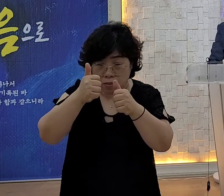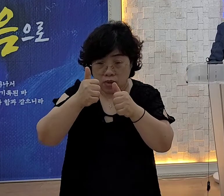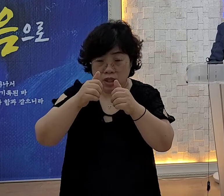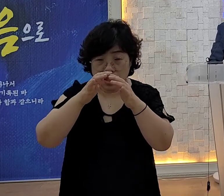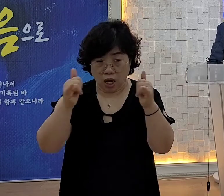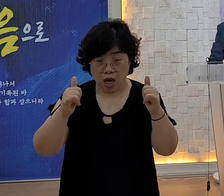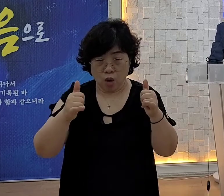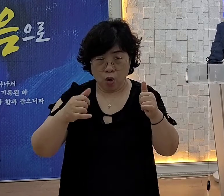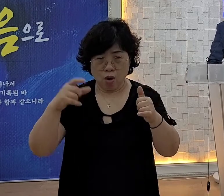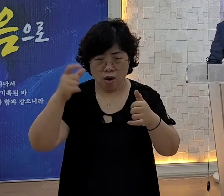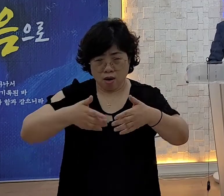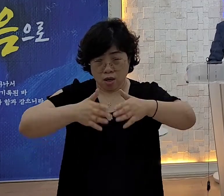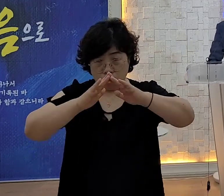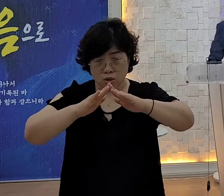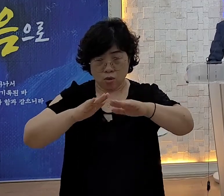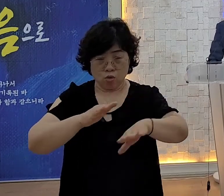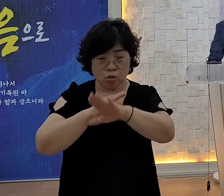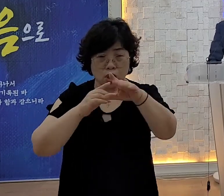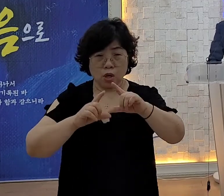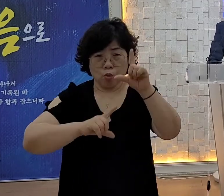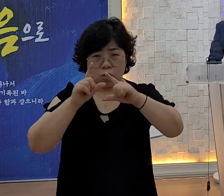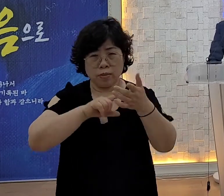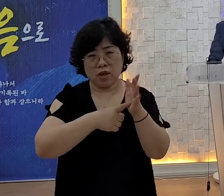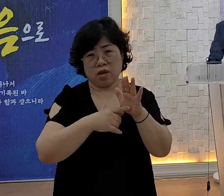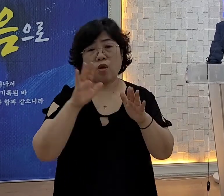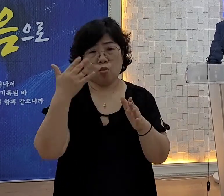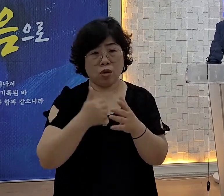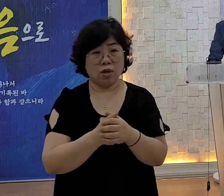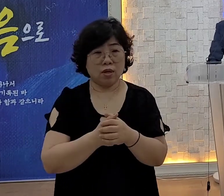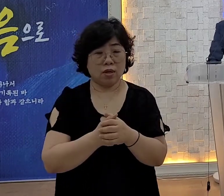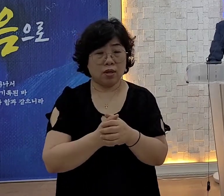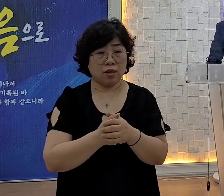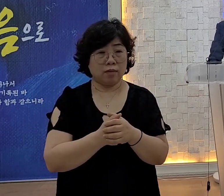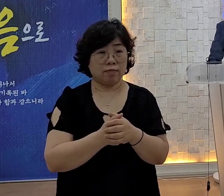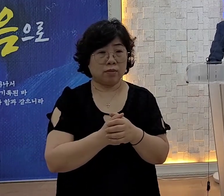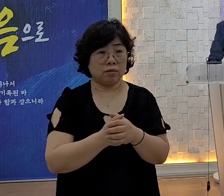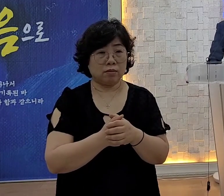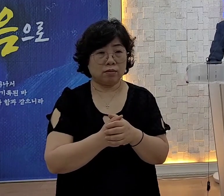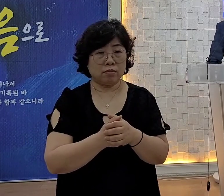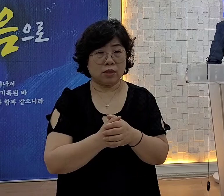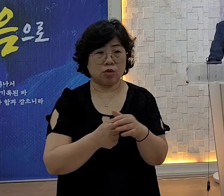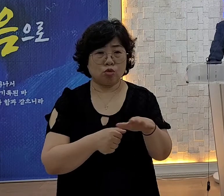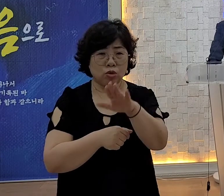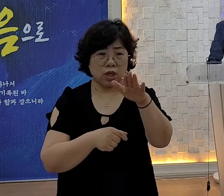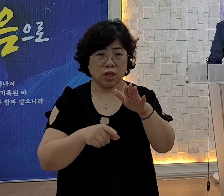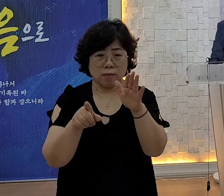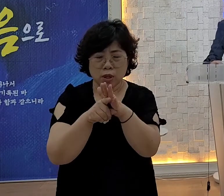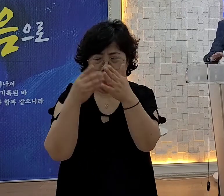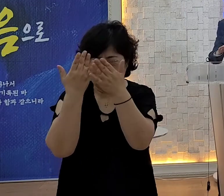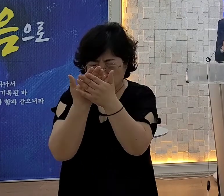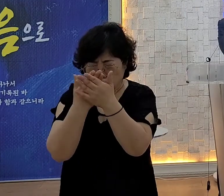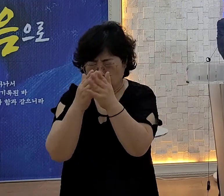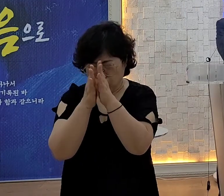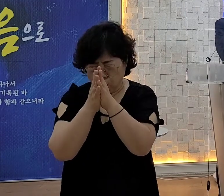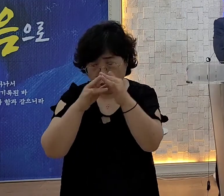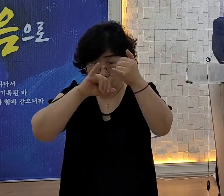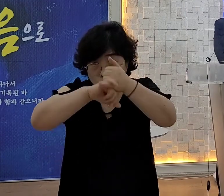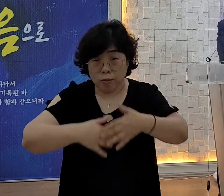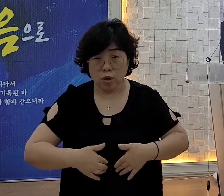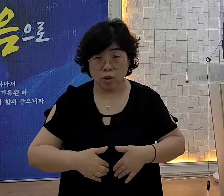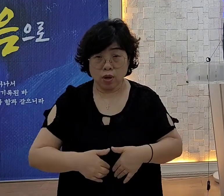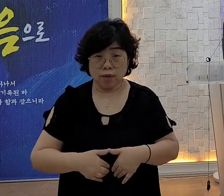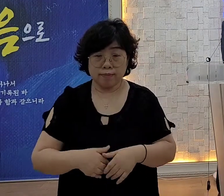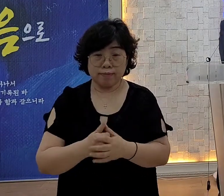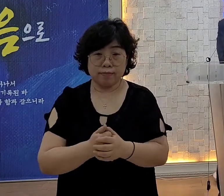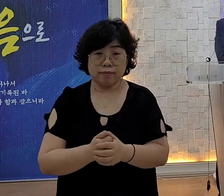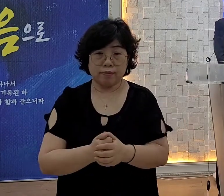되는 우리의 모습이 곧 다가올 거예요. 이 믿음을 우리가 달라고 기도하시고요. 오늘 그래서 이 말씀 가지고